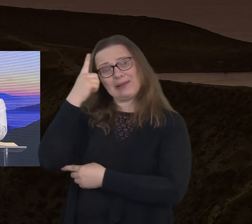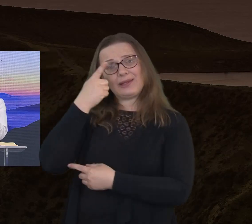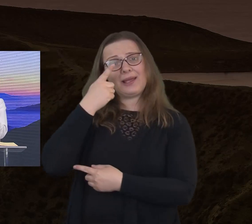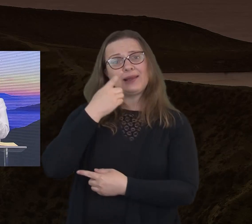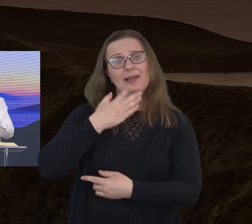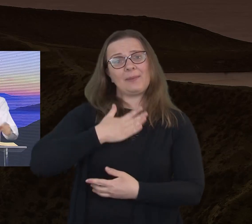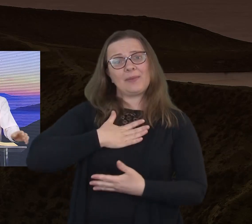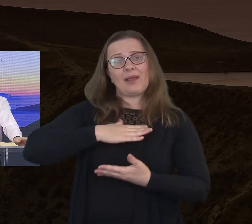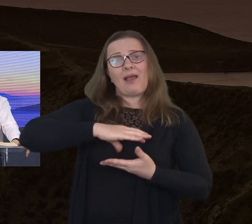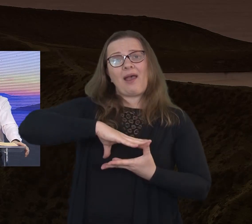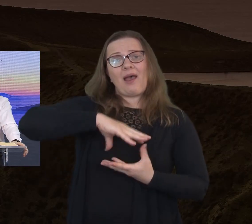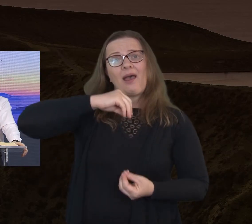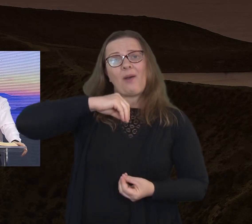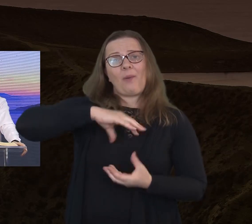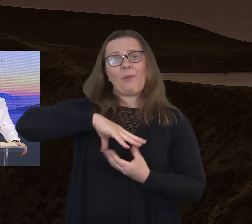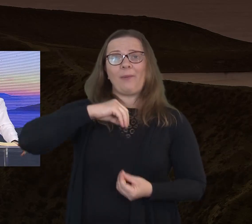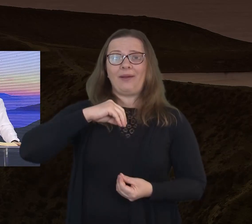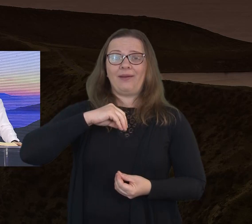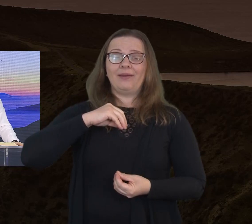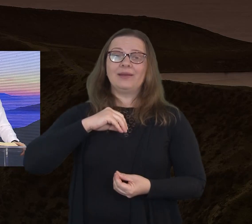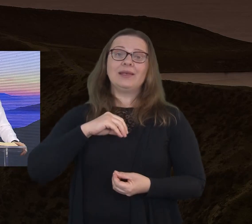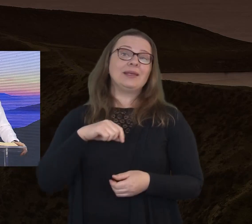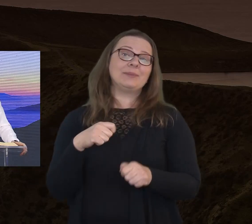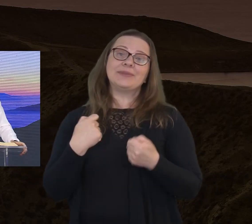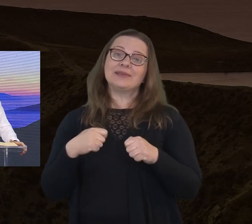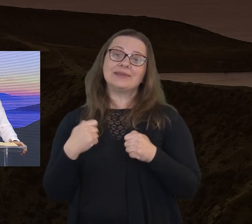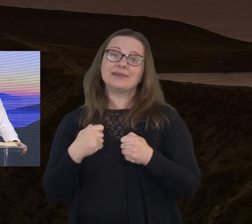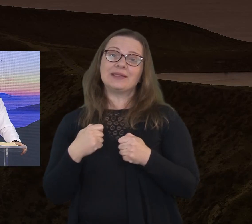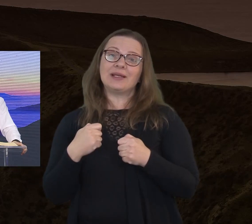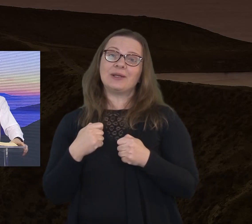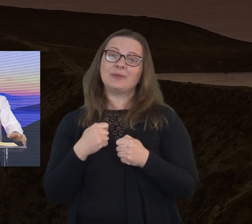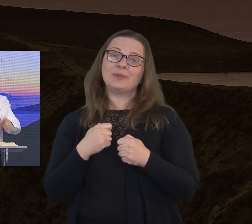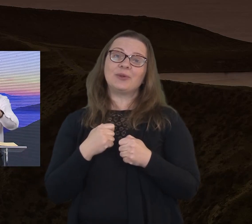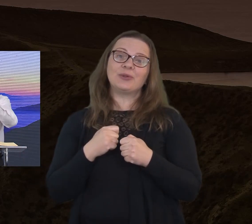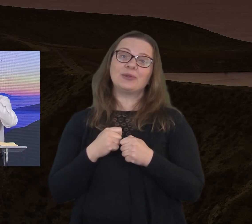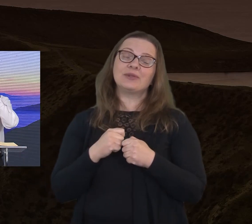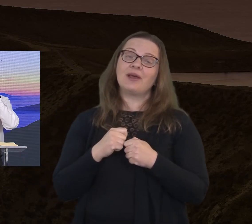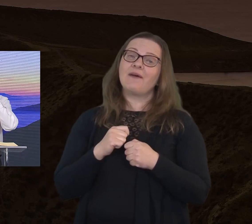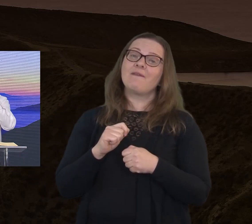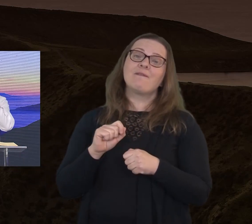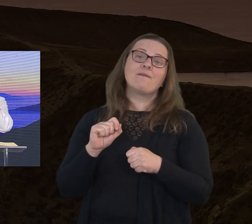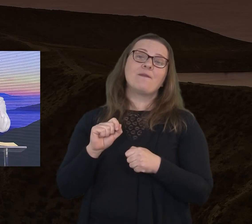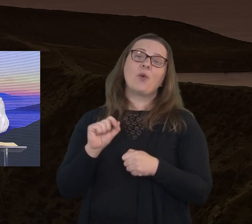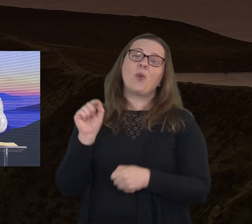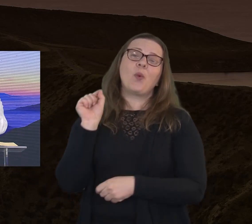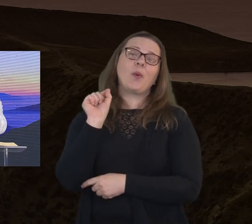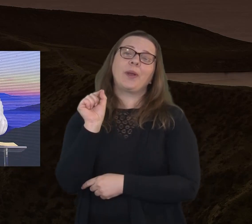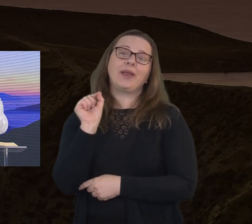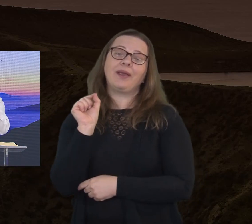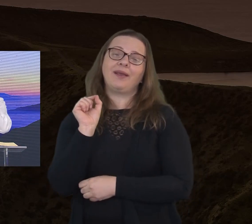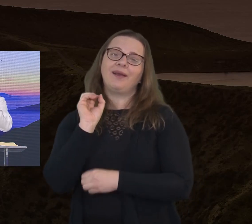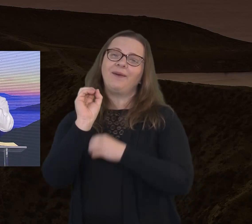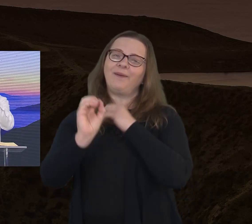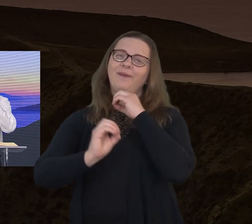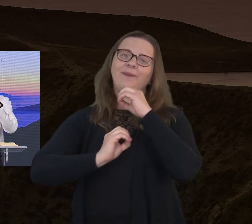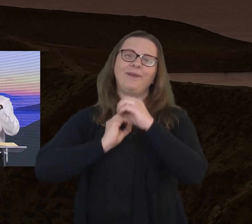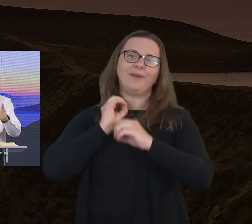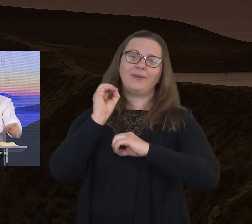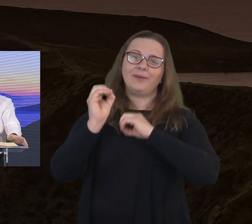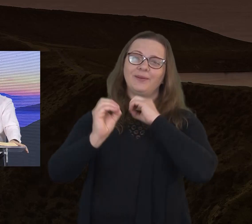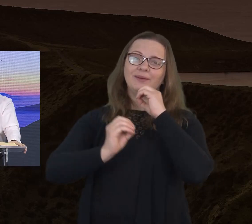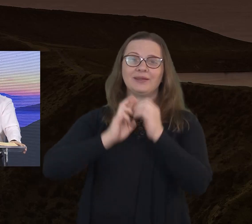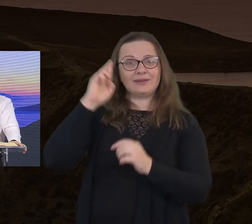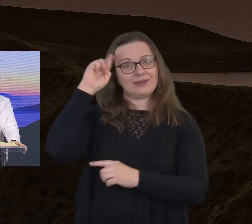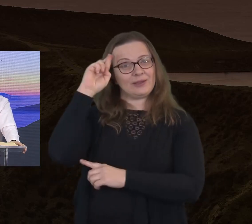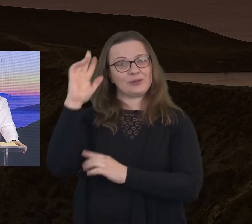saturando a sua alma por meio do invocar o nome do Senhor, fazendo você viver no Espírito, não mais viver na sua